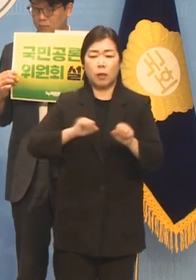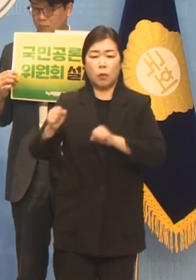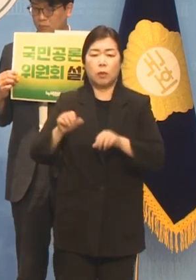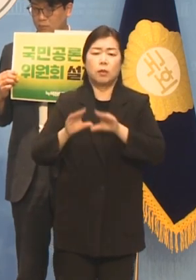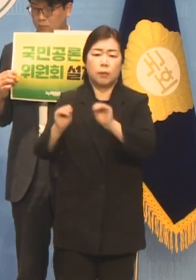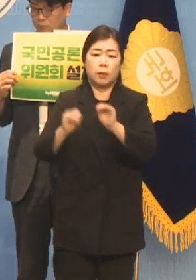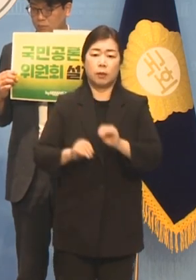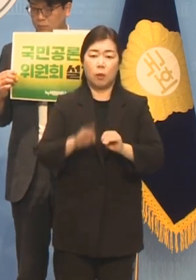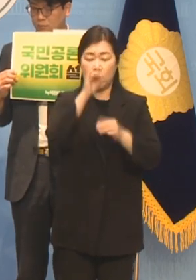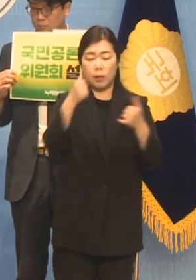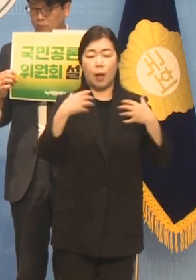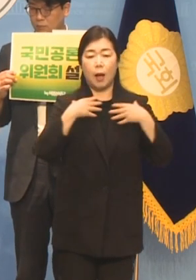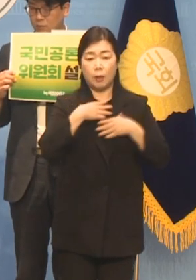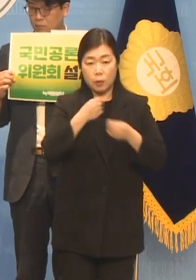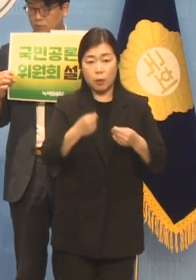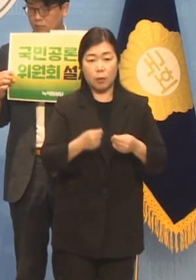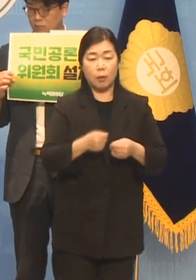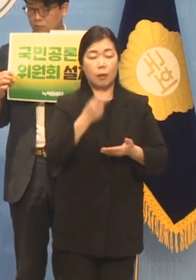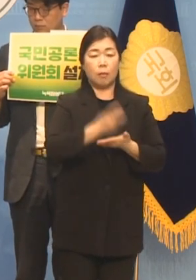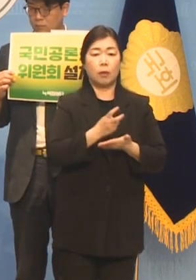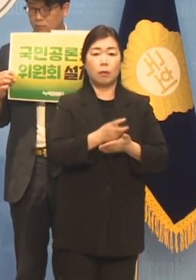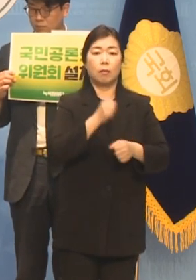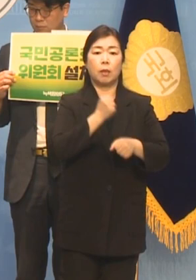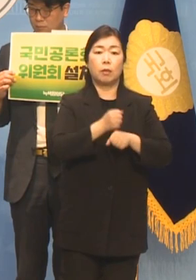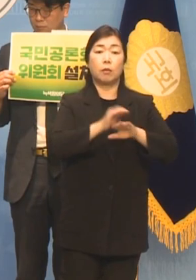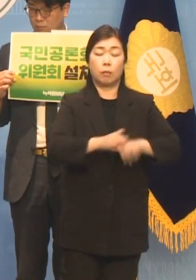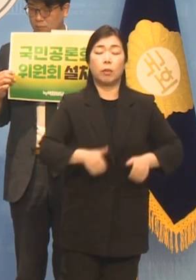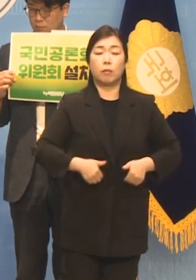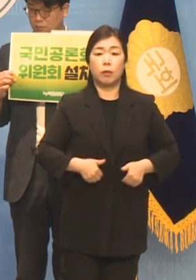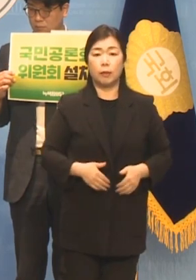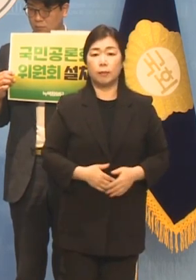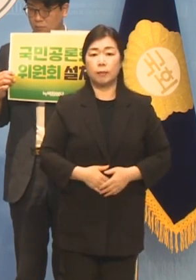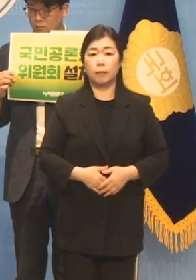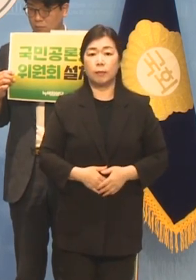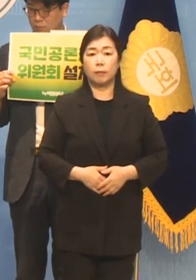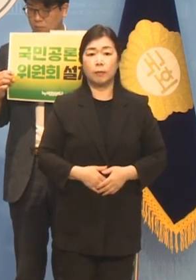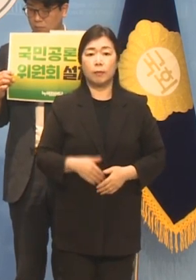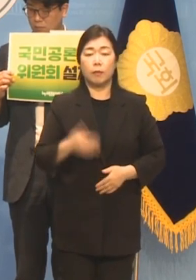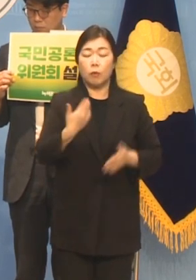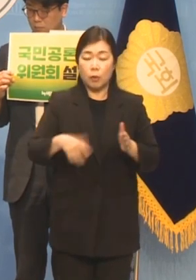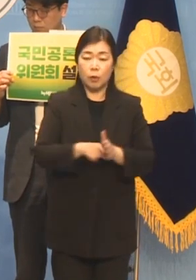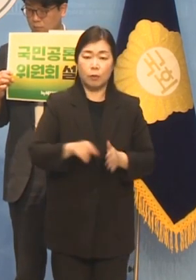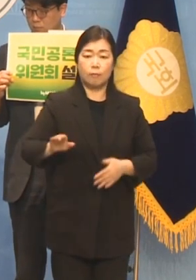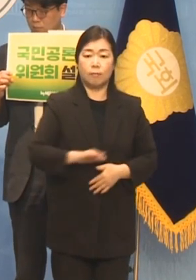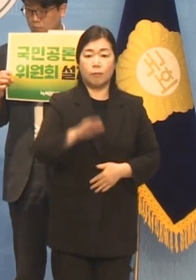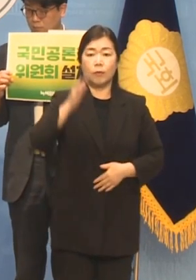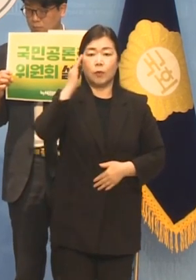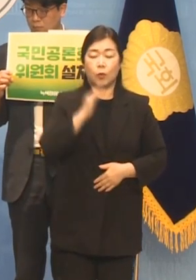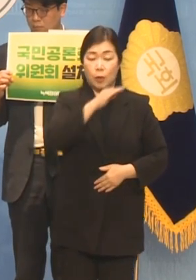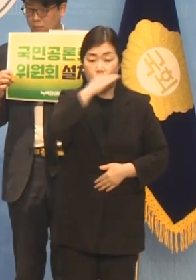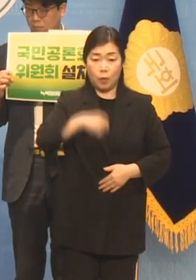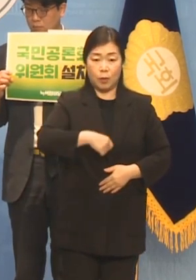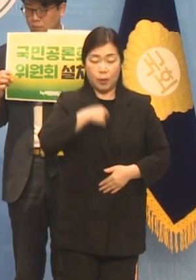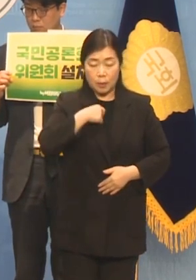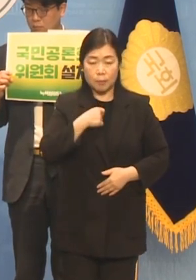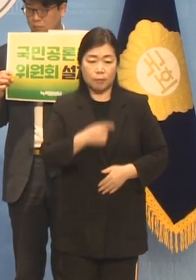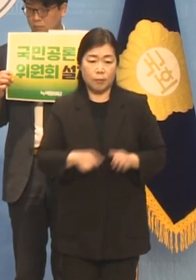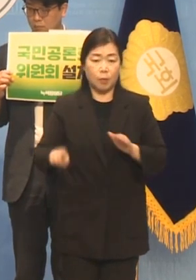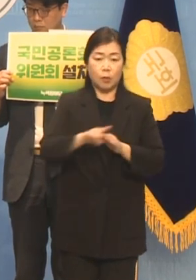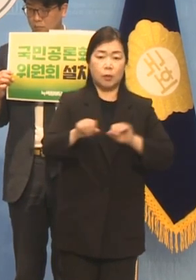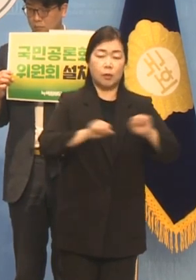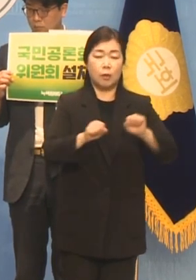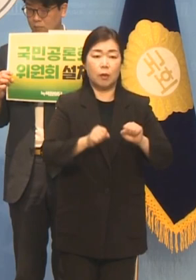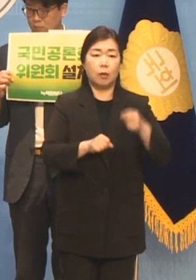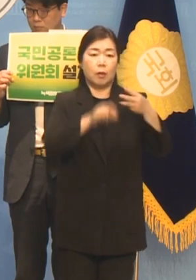장치 마련을 요구해야 합니다. 이를 위해 우리 녹색 정의당이 앞장서서